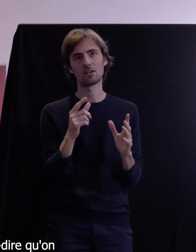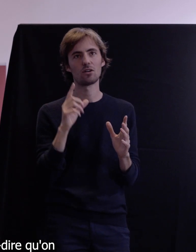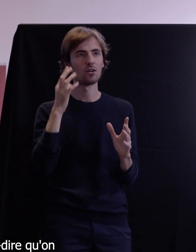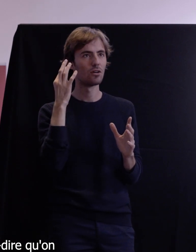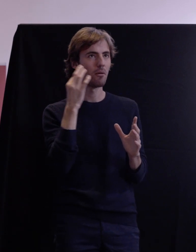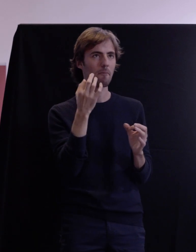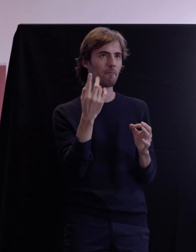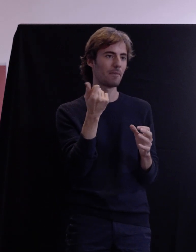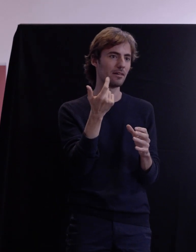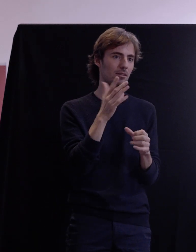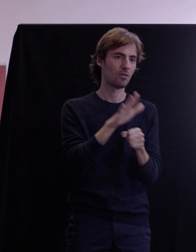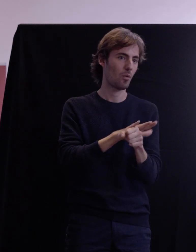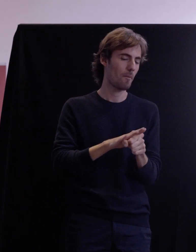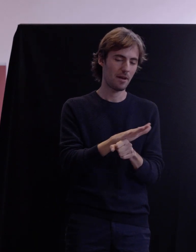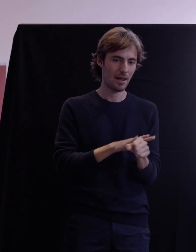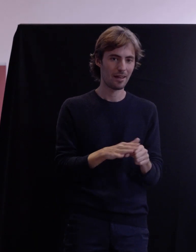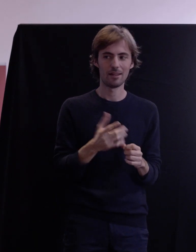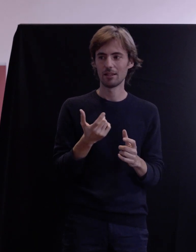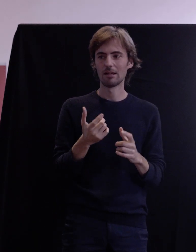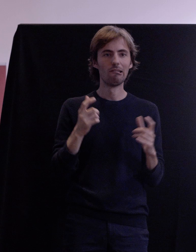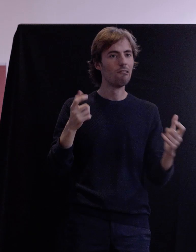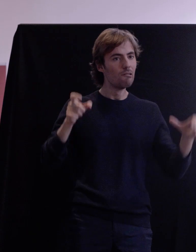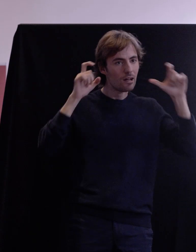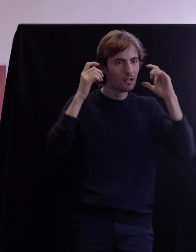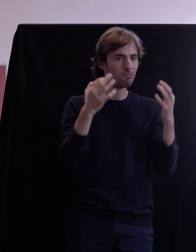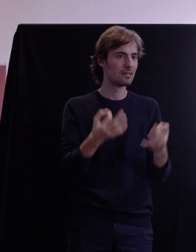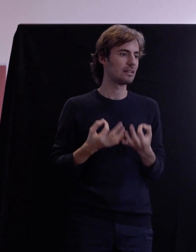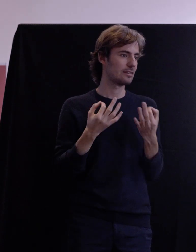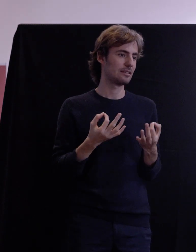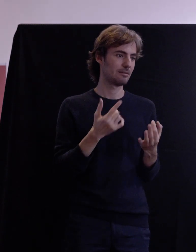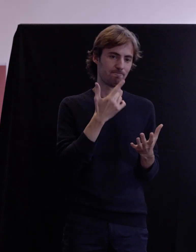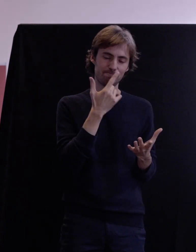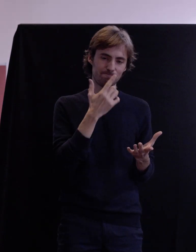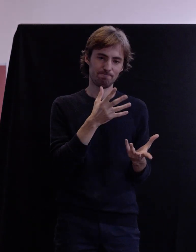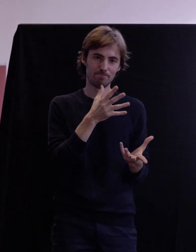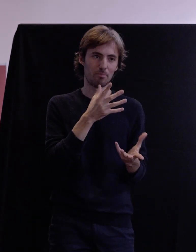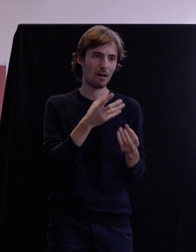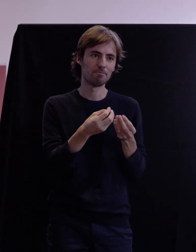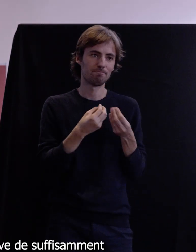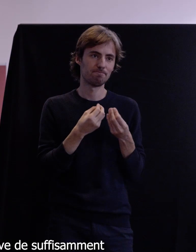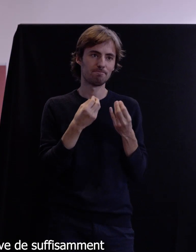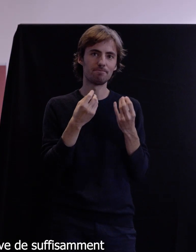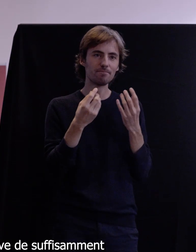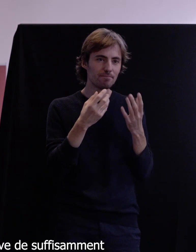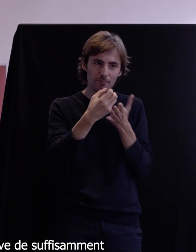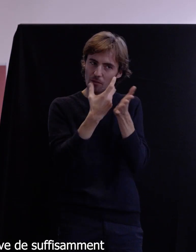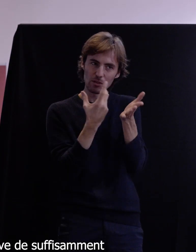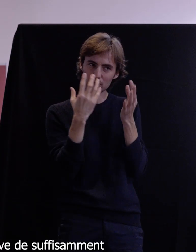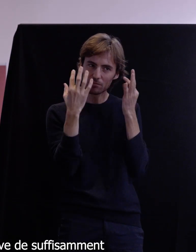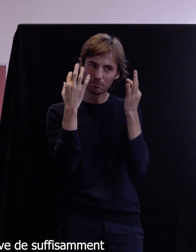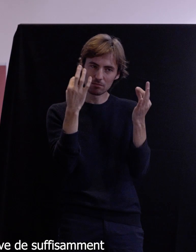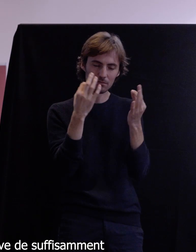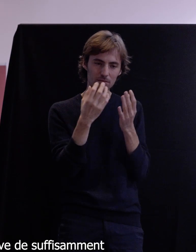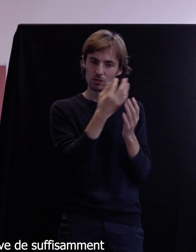quasi complète, la prothèse auditive classique ne permet pas de restituer une information auditive